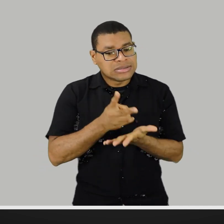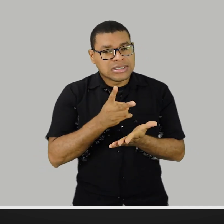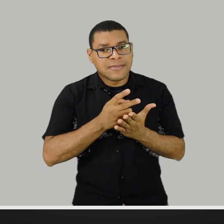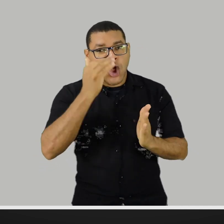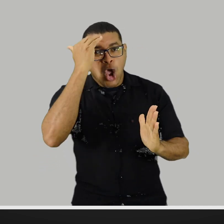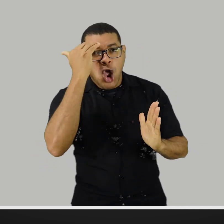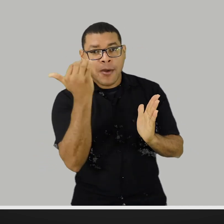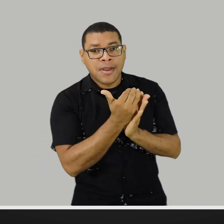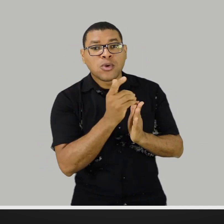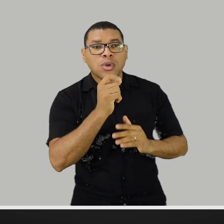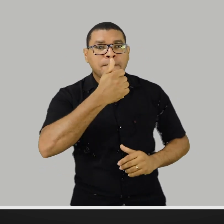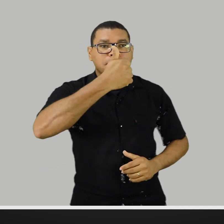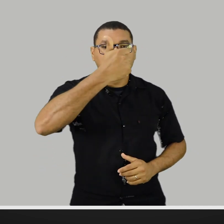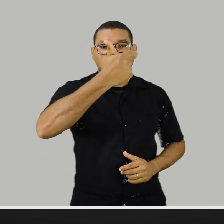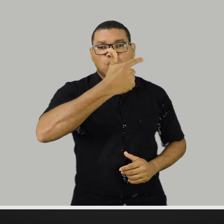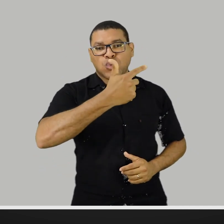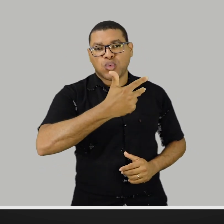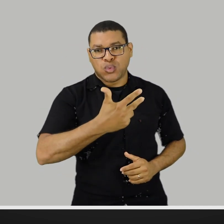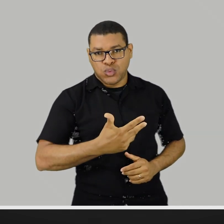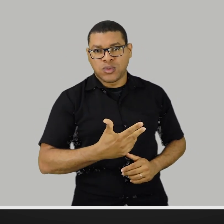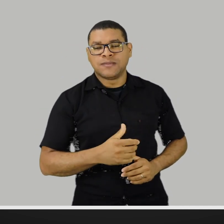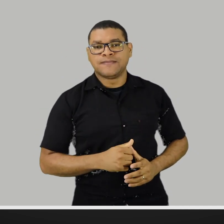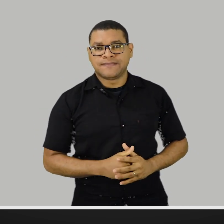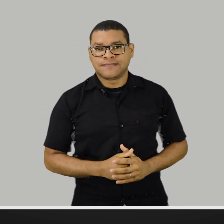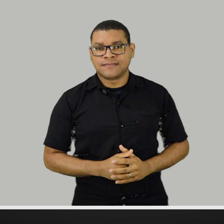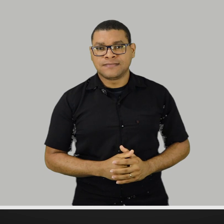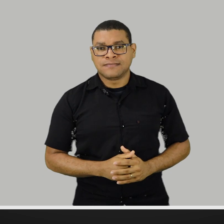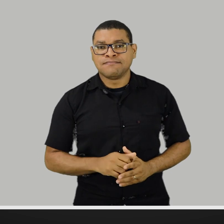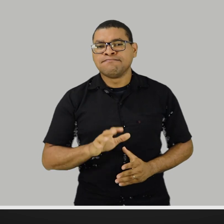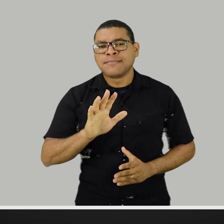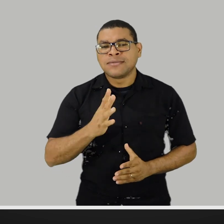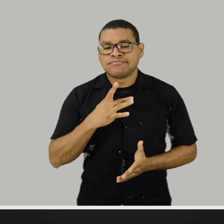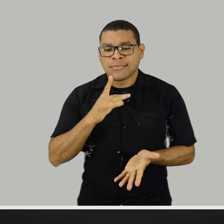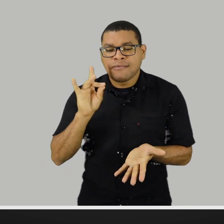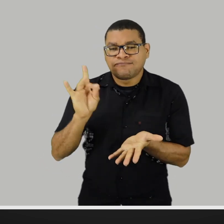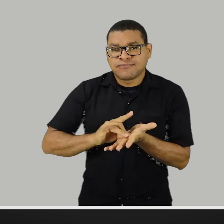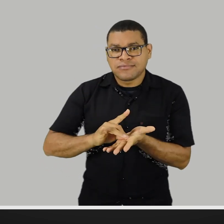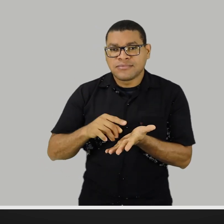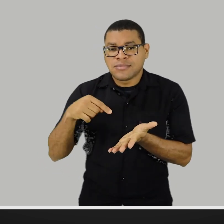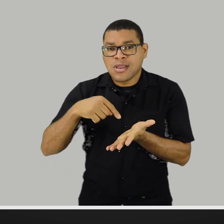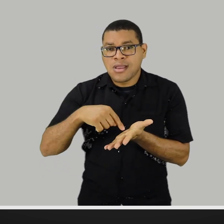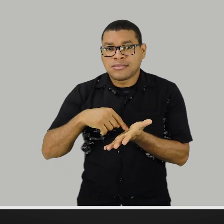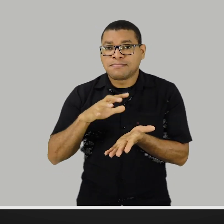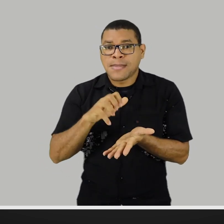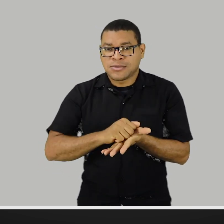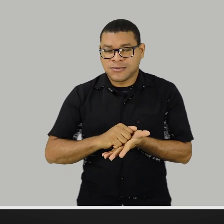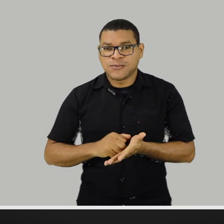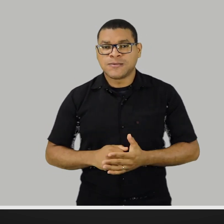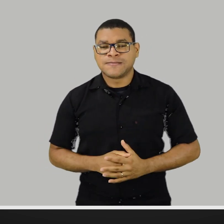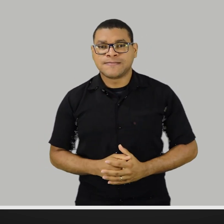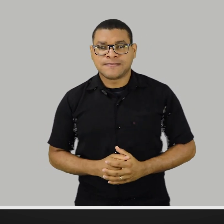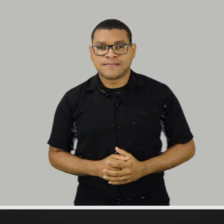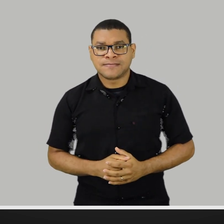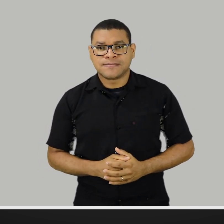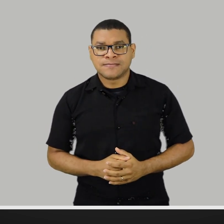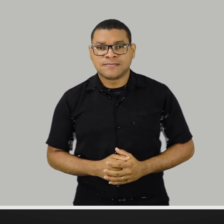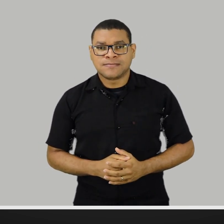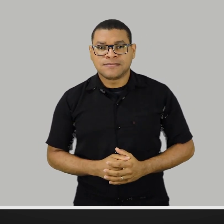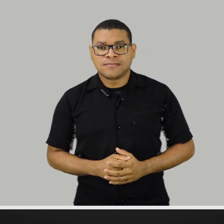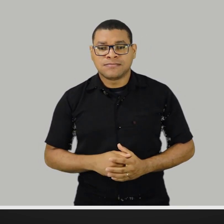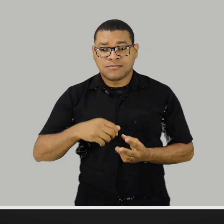obtidas e a ordem de classificação dos procedimentos para confirmação de matrícula 21